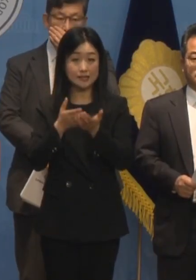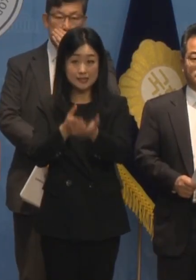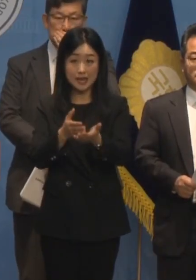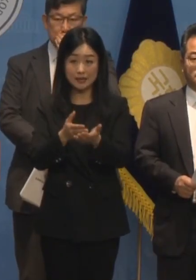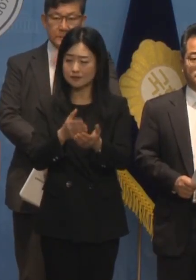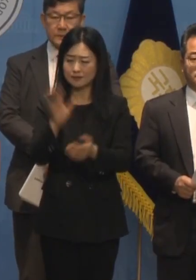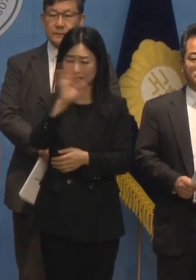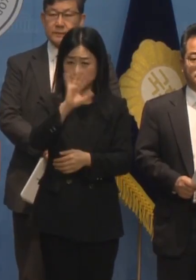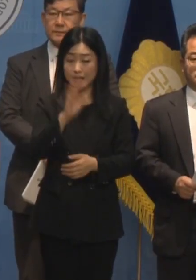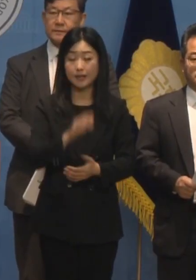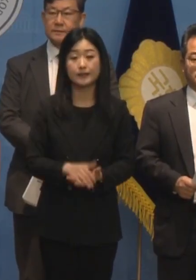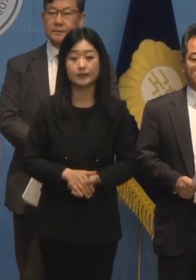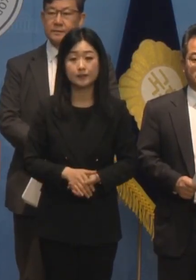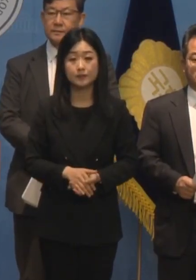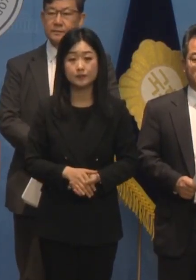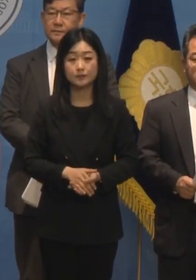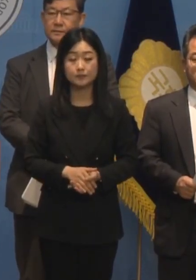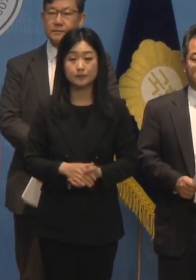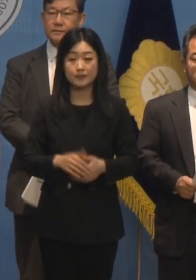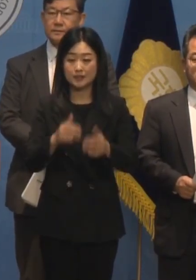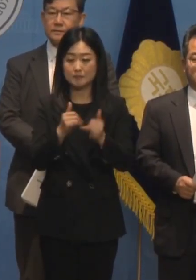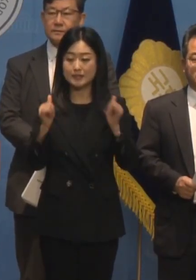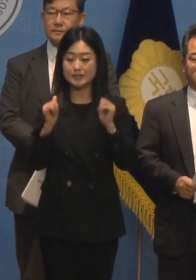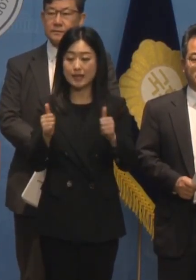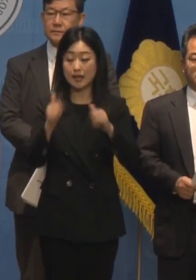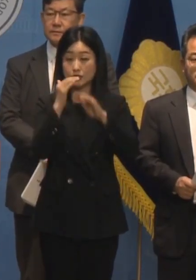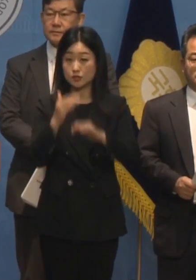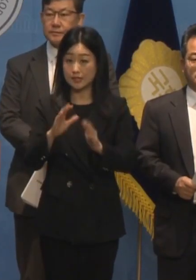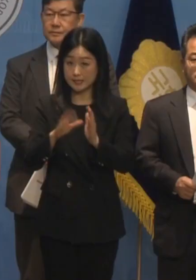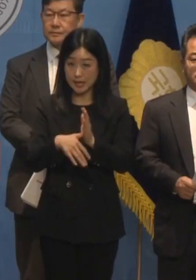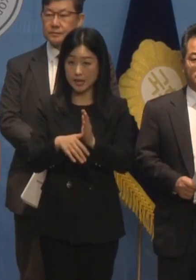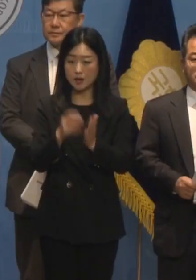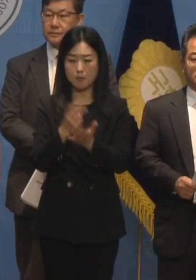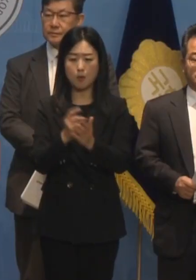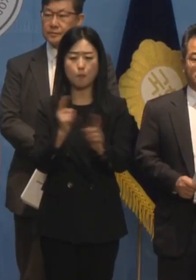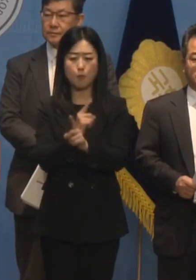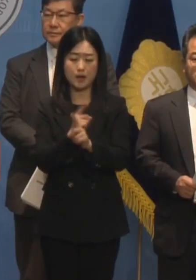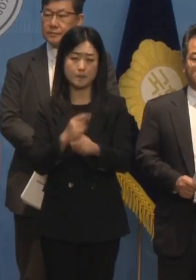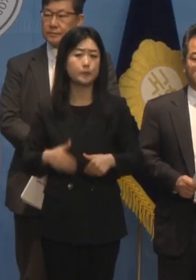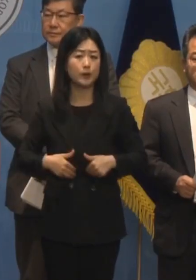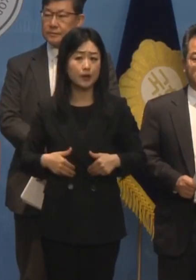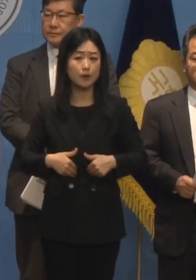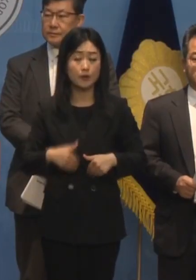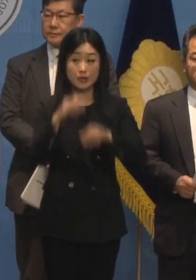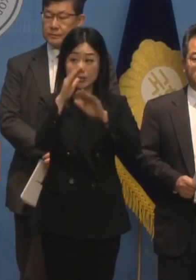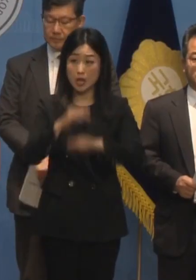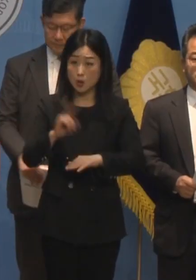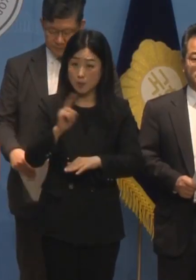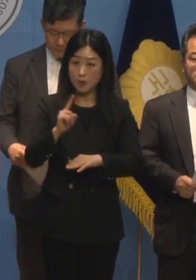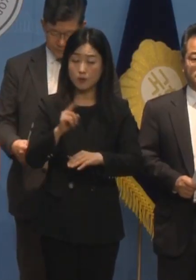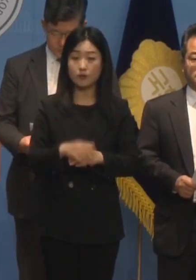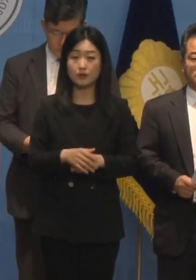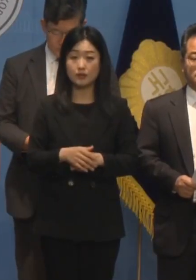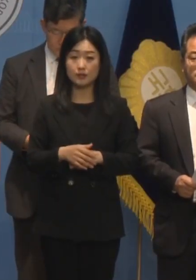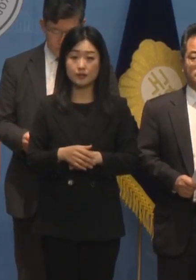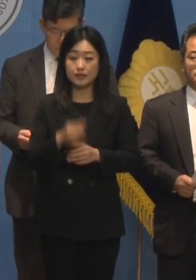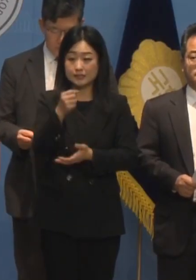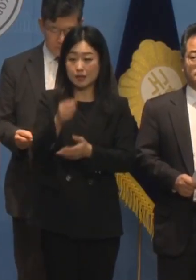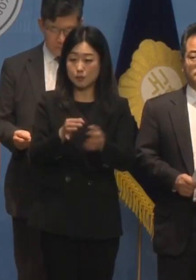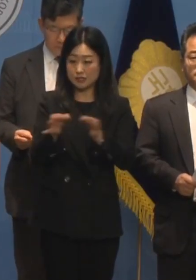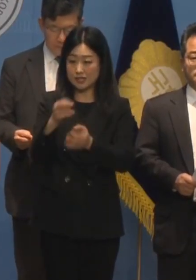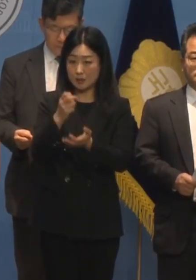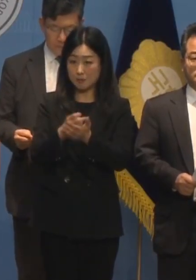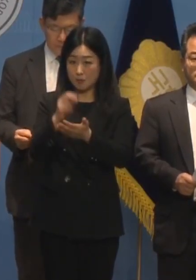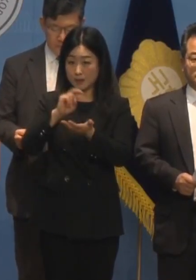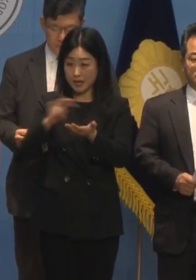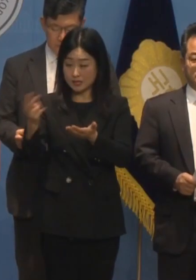이게 답은 아니다. 민사 절차 속에서 제도 보완이 이루어져야 된다. 그 제도 보완의 내용이 이번에 자본시장법에 반영되어 있는가